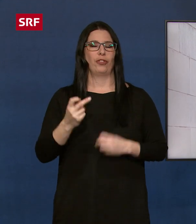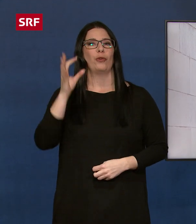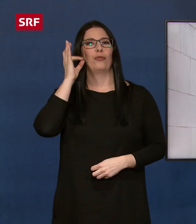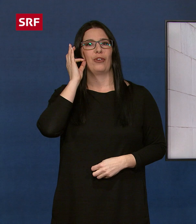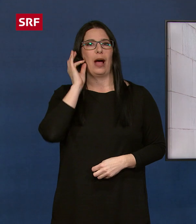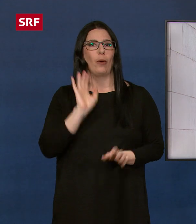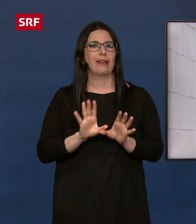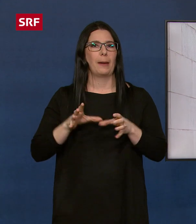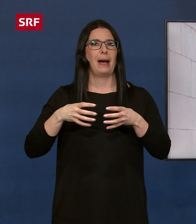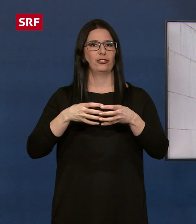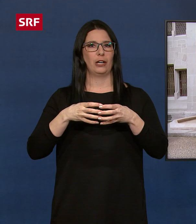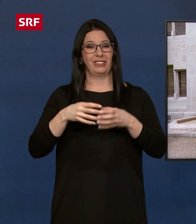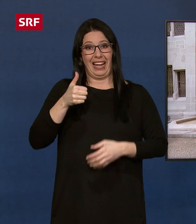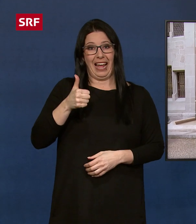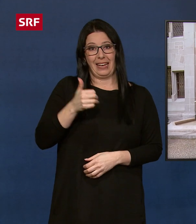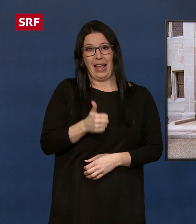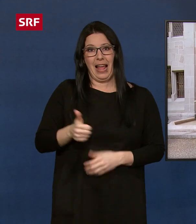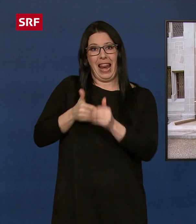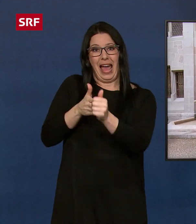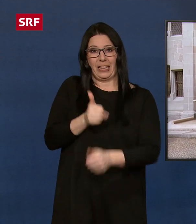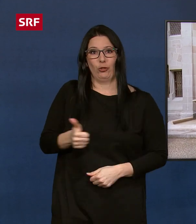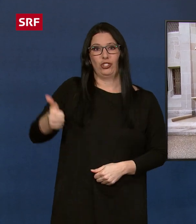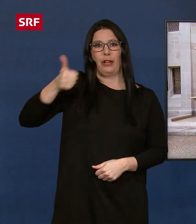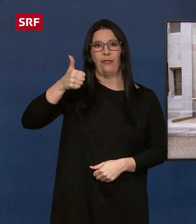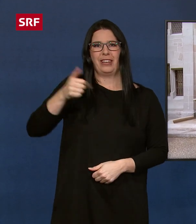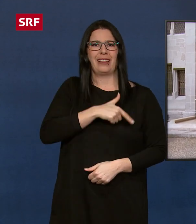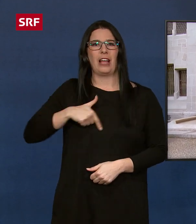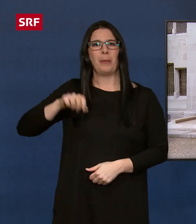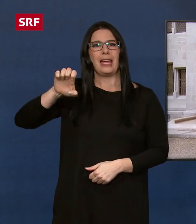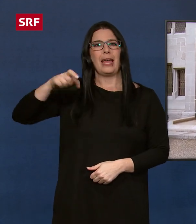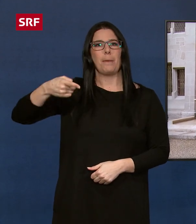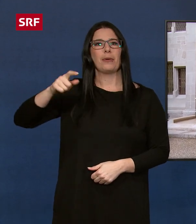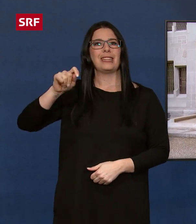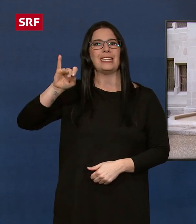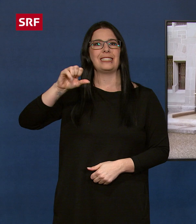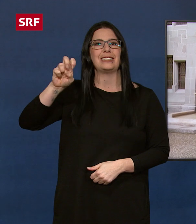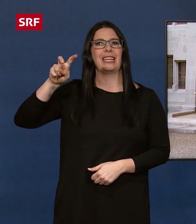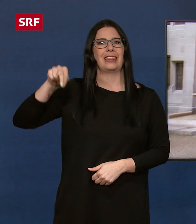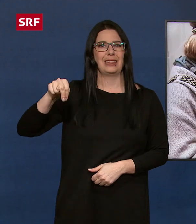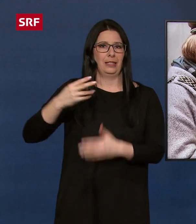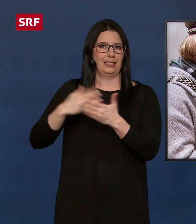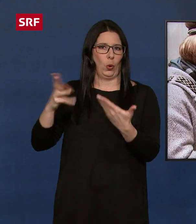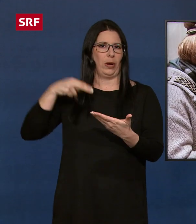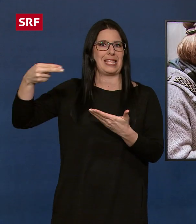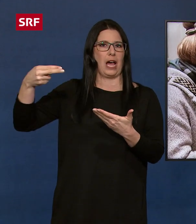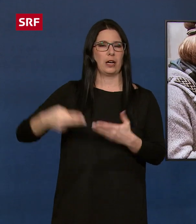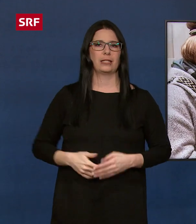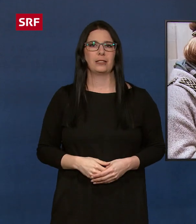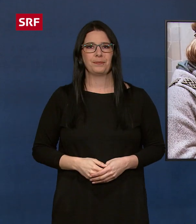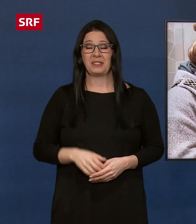der Leitung einer Chefin gewohnt Und die Chefin hat mir Äbtissin gesagt. Sie war